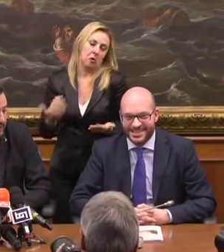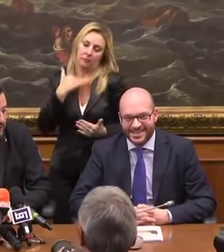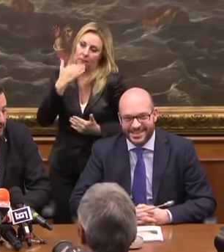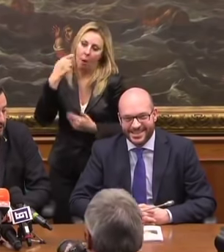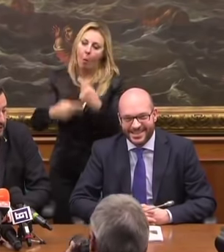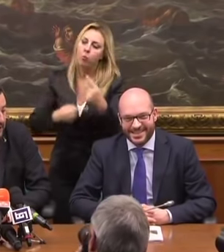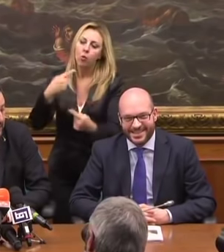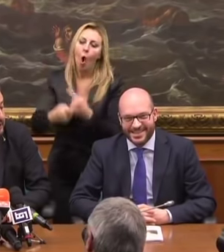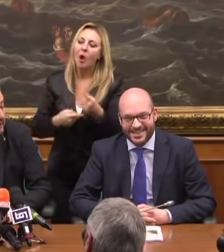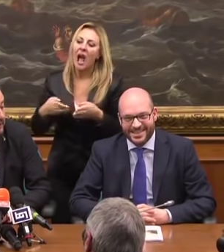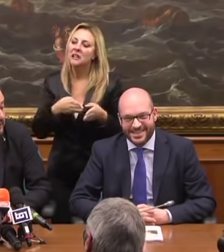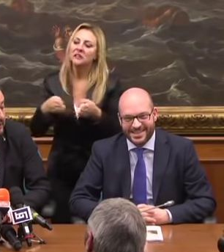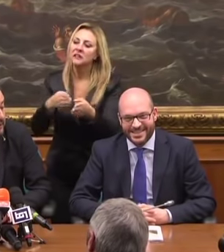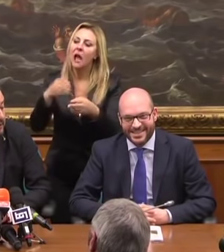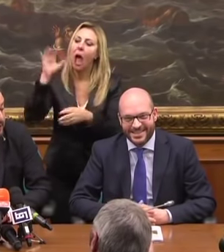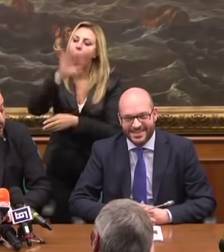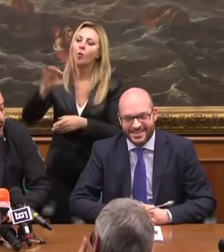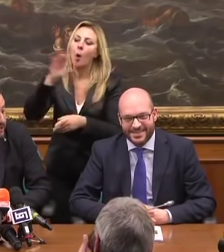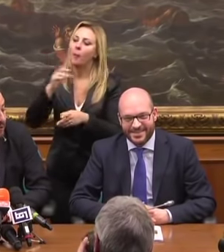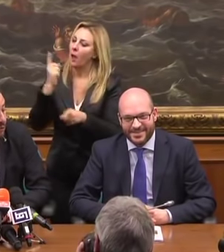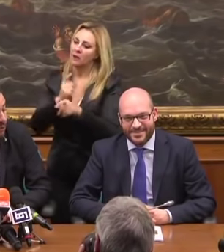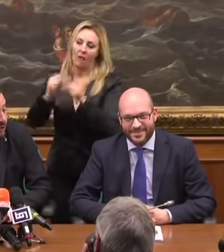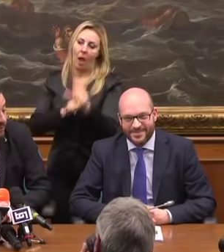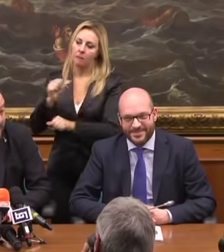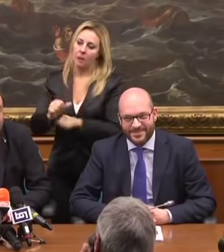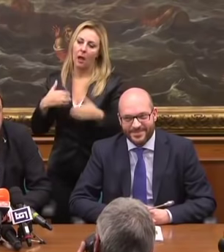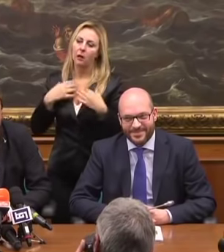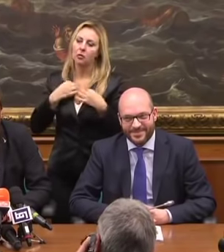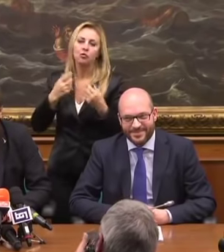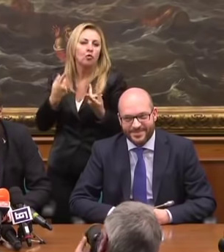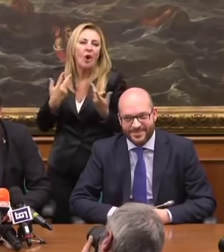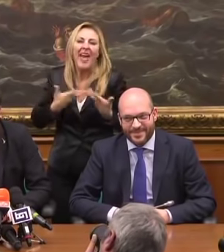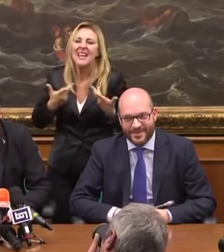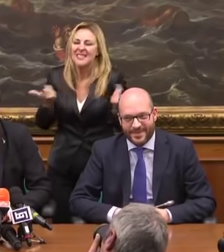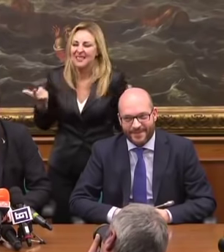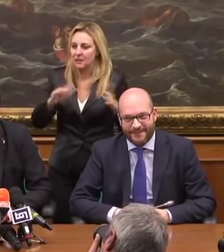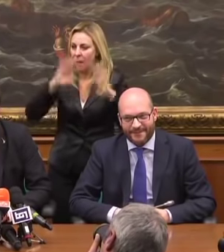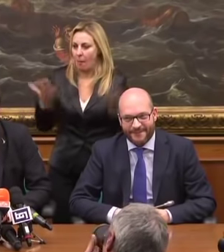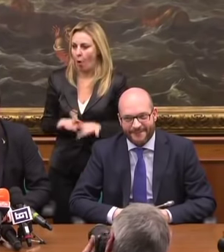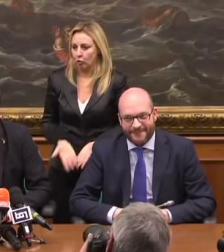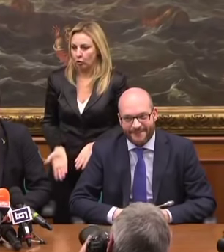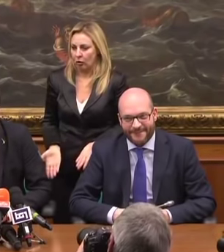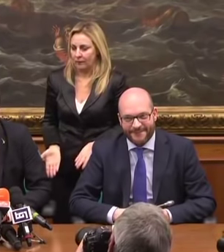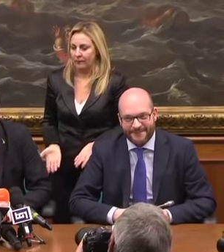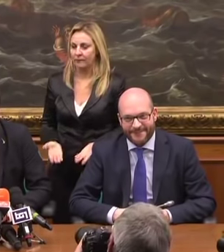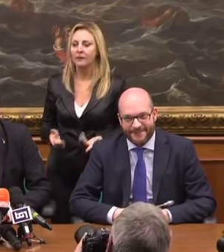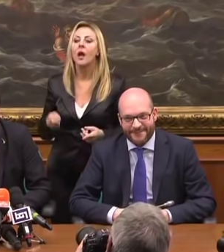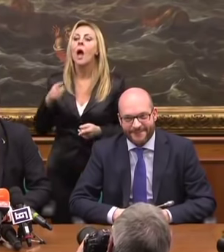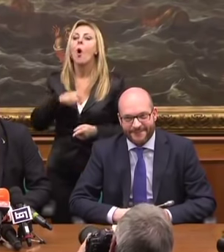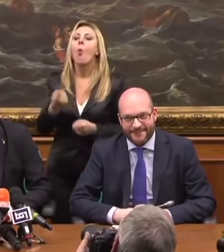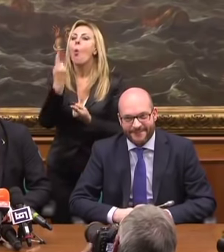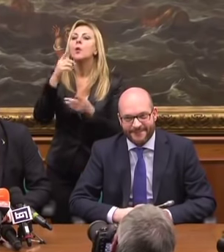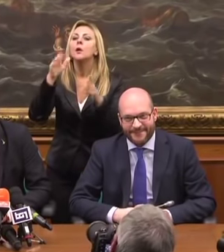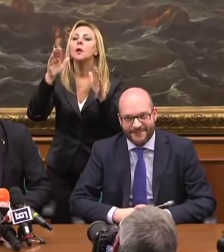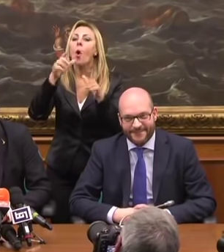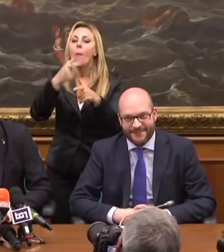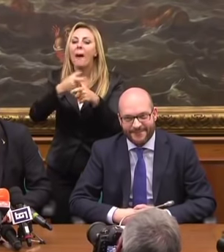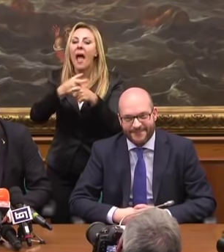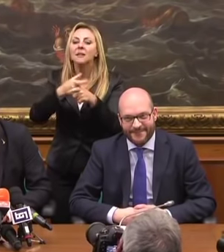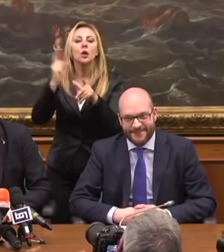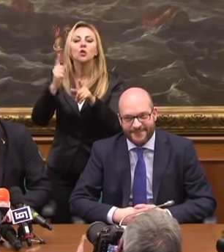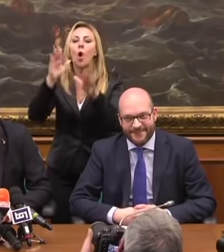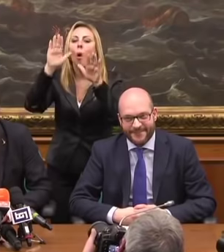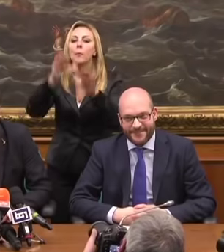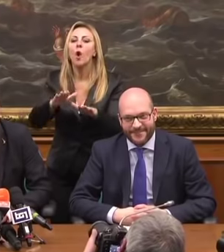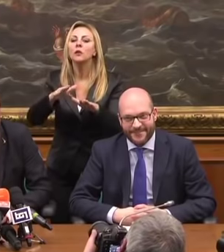europea che non sta né in cielo né in terra. Però siamo l'ultimo paese che non riconosce per legge la lingua italiana dei segni. Ci